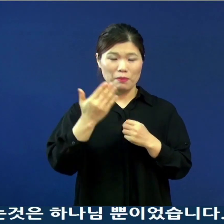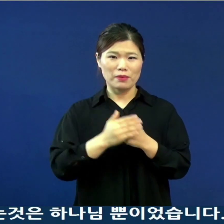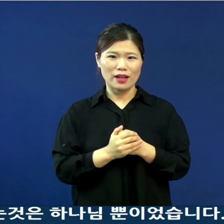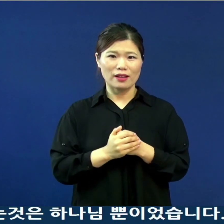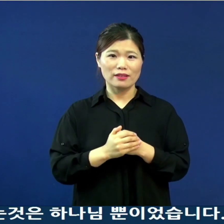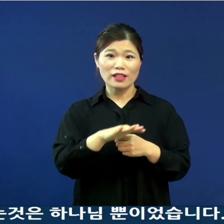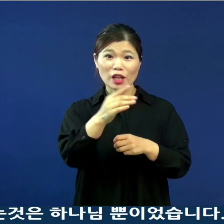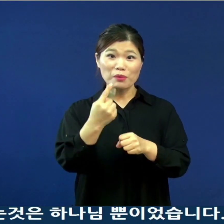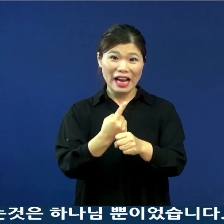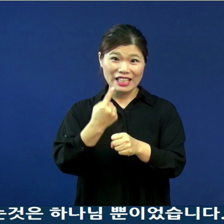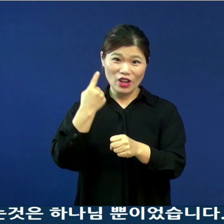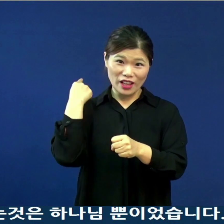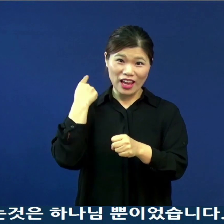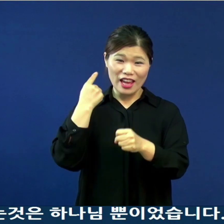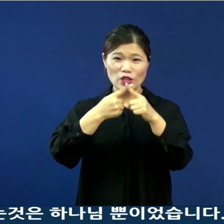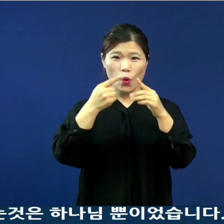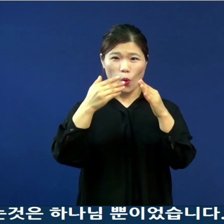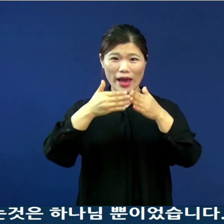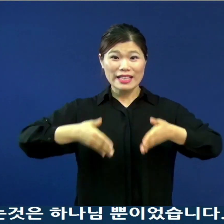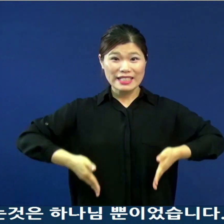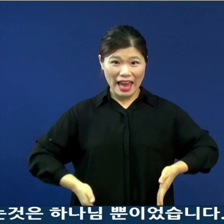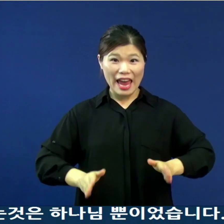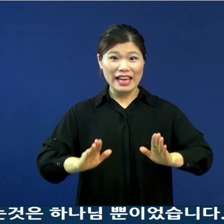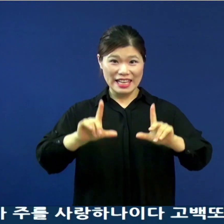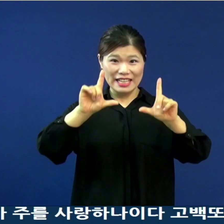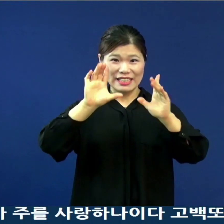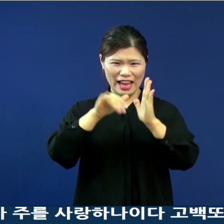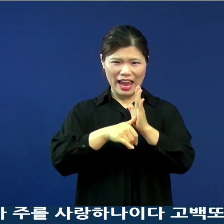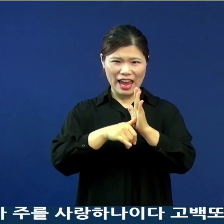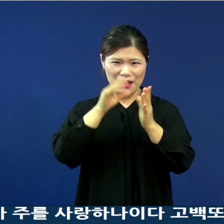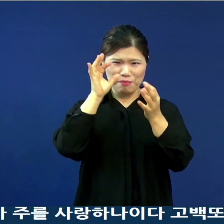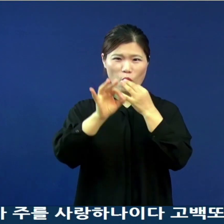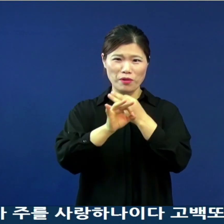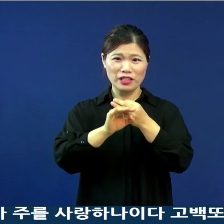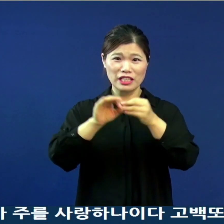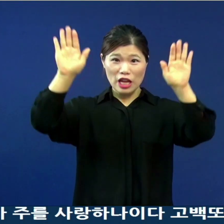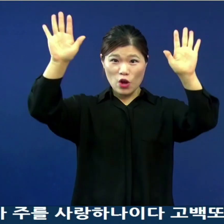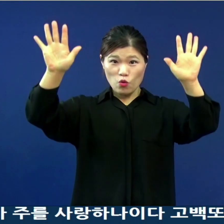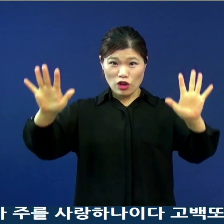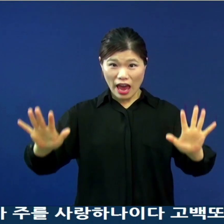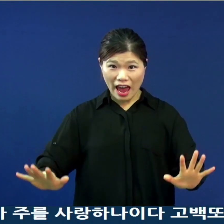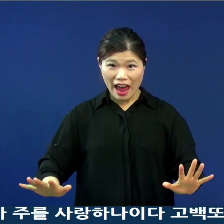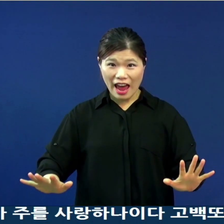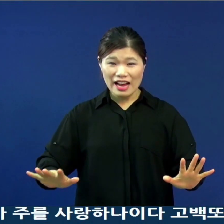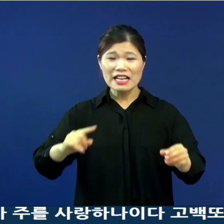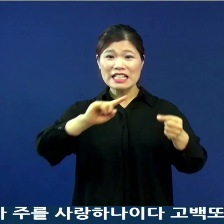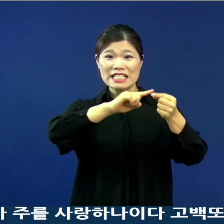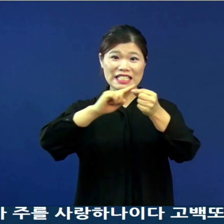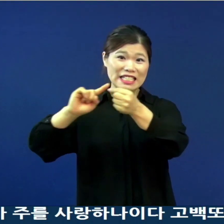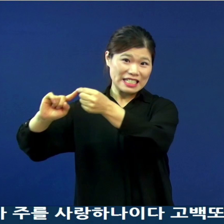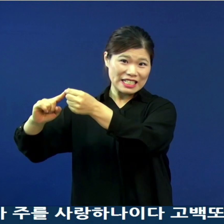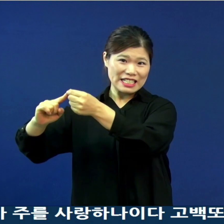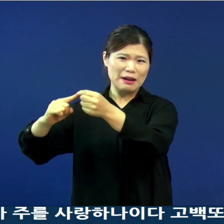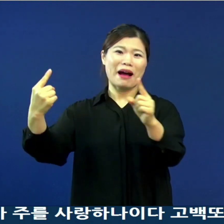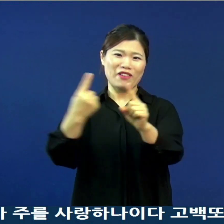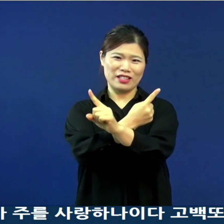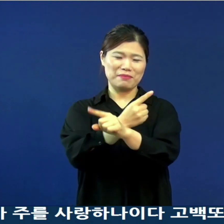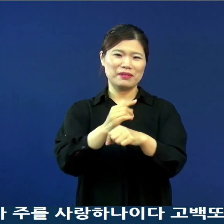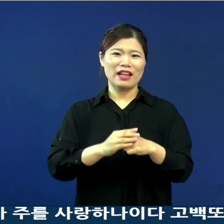작년 교회 생일 무렵부터 이 뒤에 휘호가 바뀌었죠. 원로 목사님이 가장